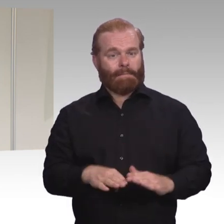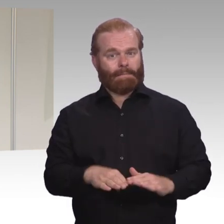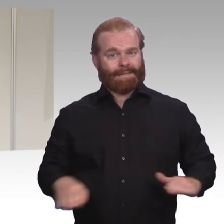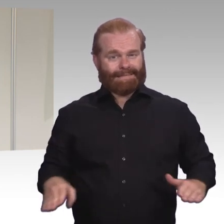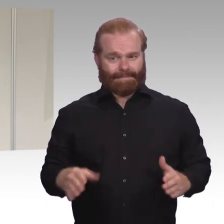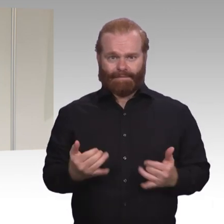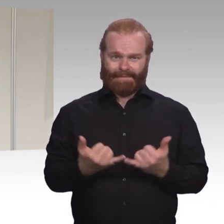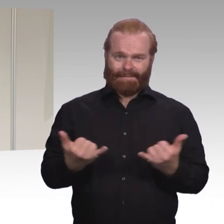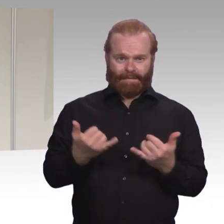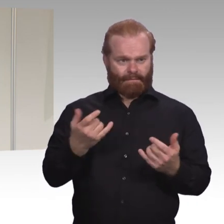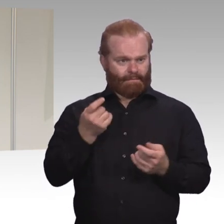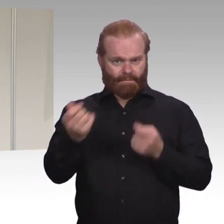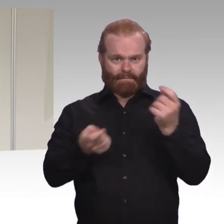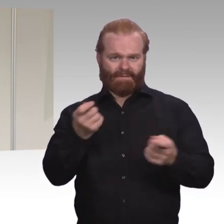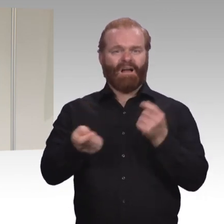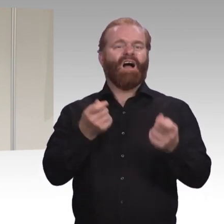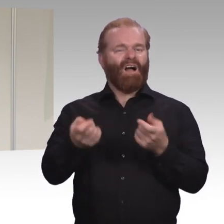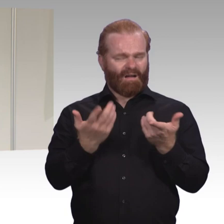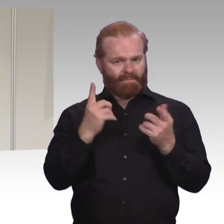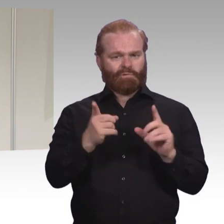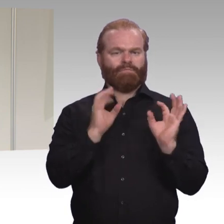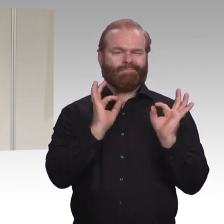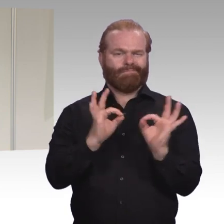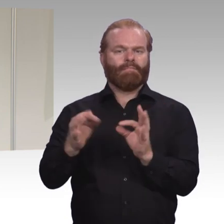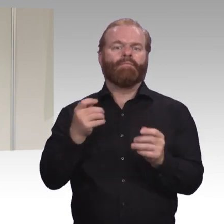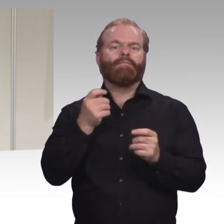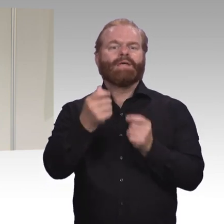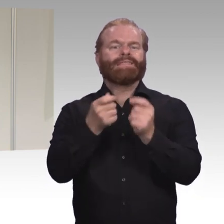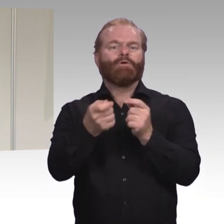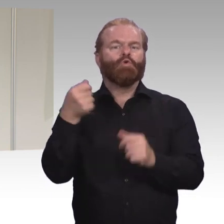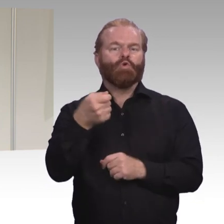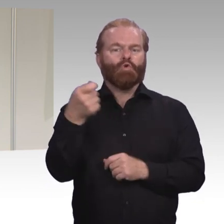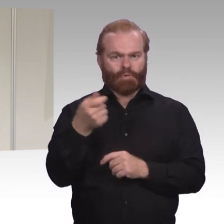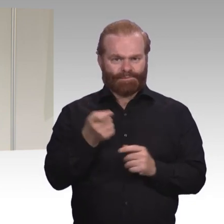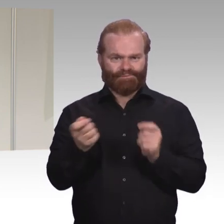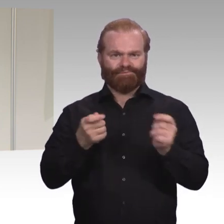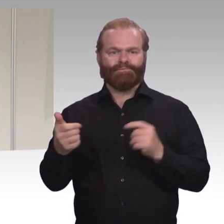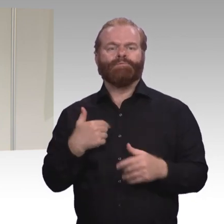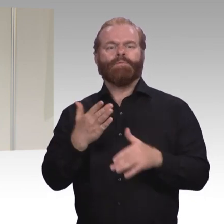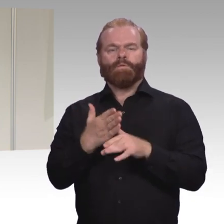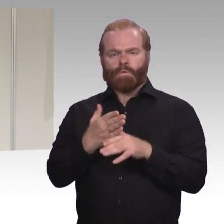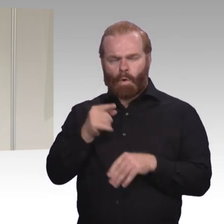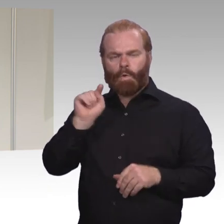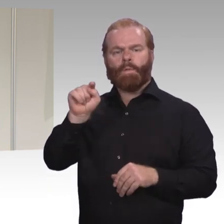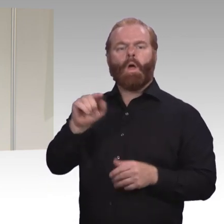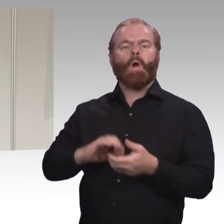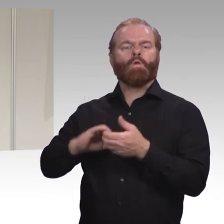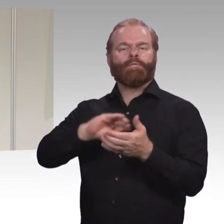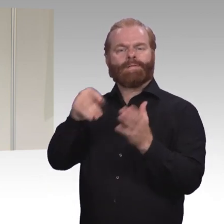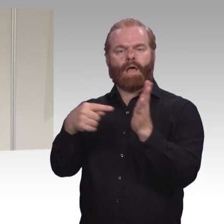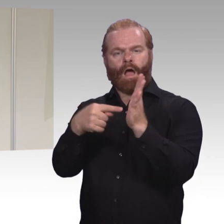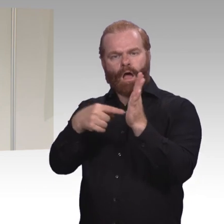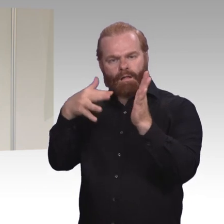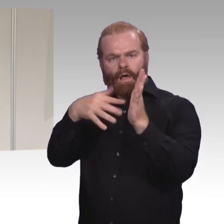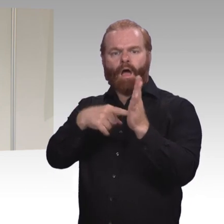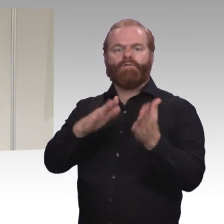Vereinbarungen im Koalitionsvertrag getroffen. Es bleibt festzuhalten, wenn die Bundeswehr die Fähigkeiten